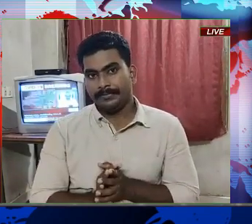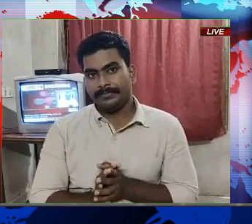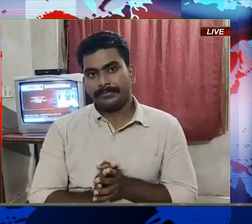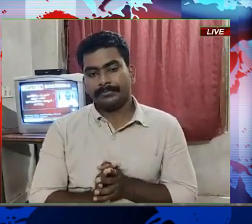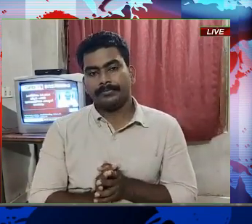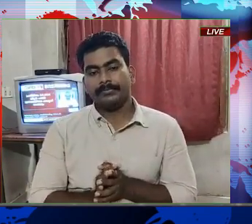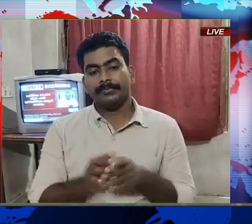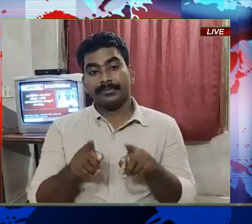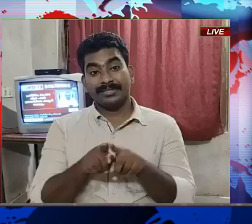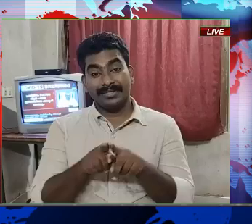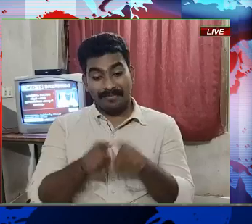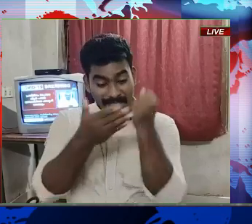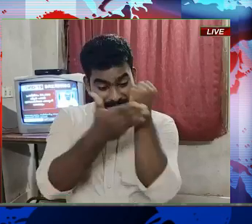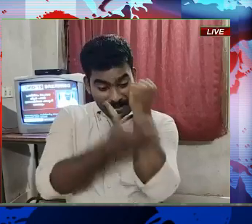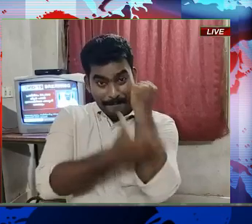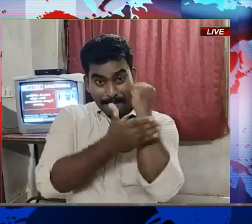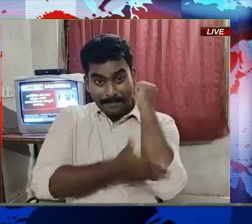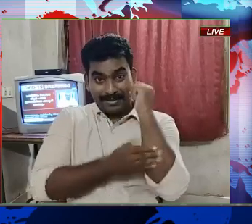പ്രാദേശികമായി